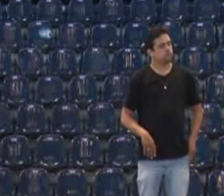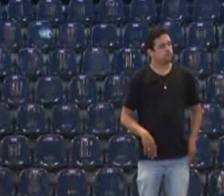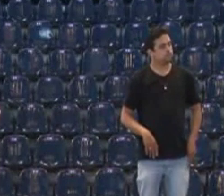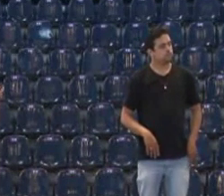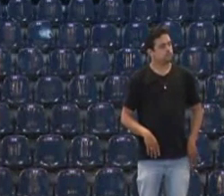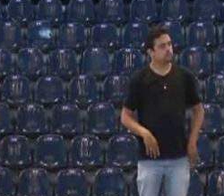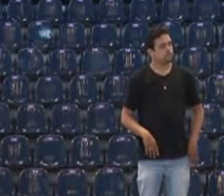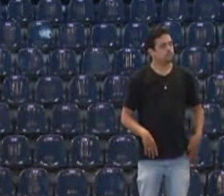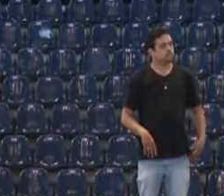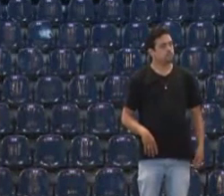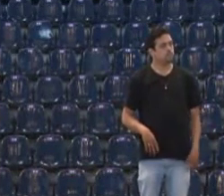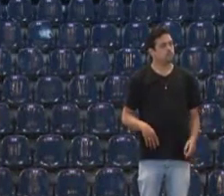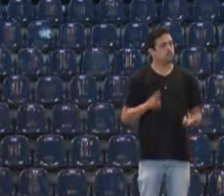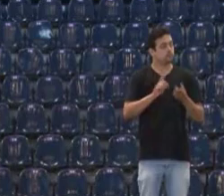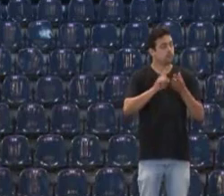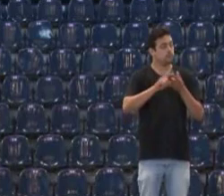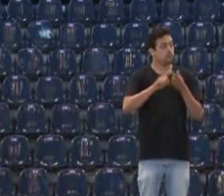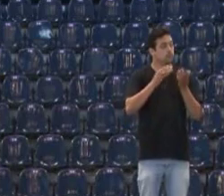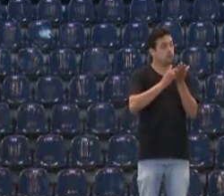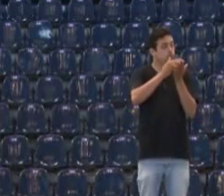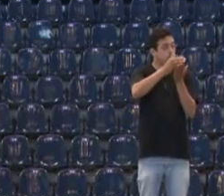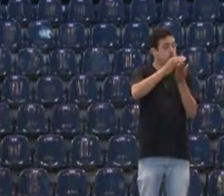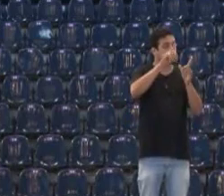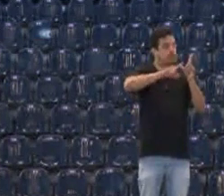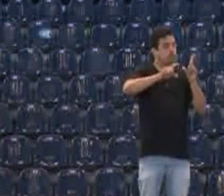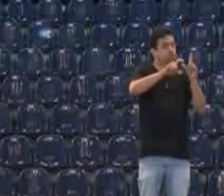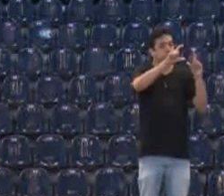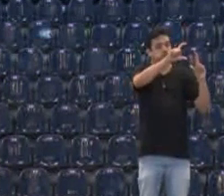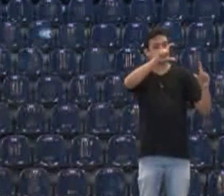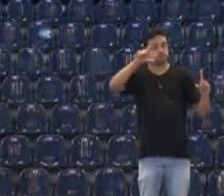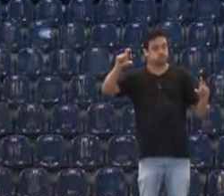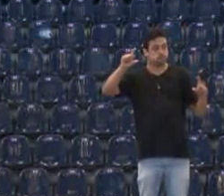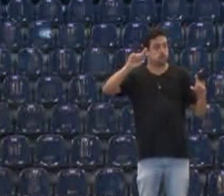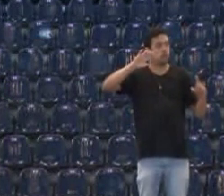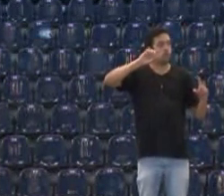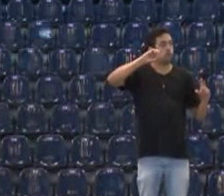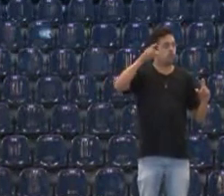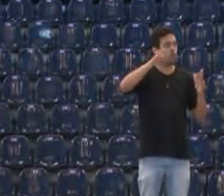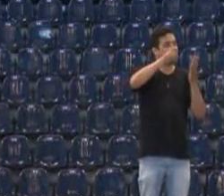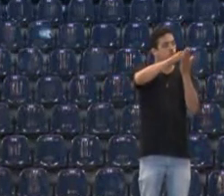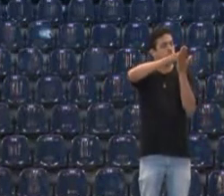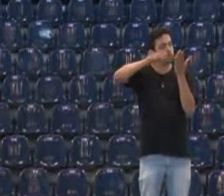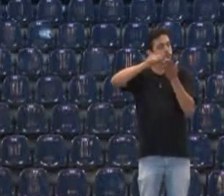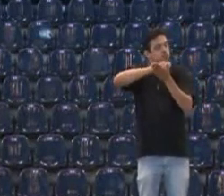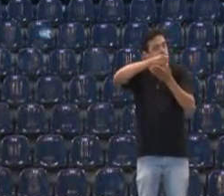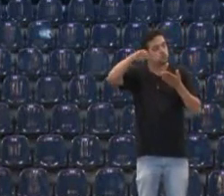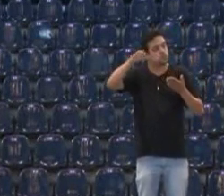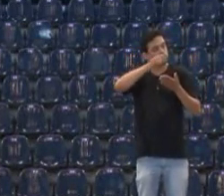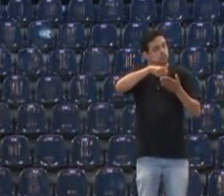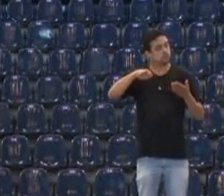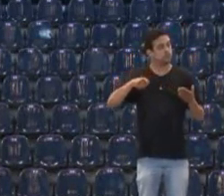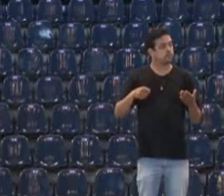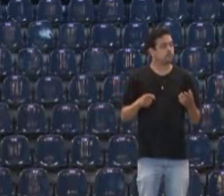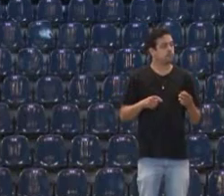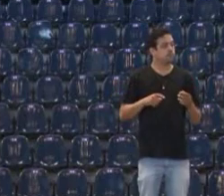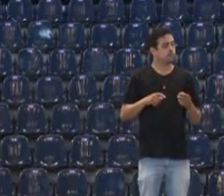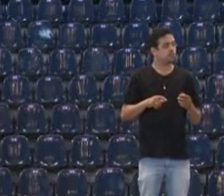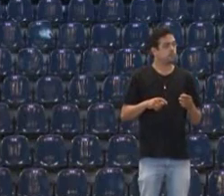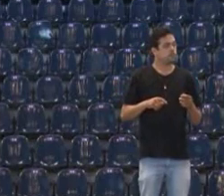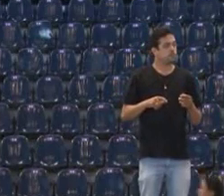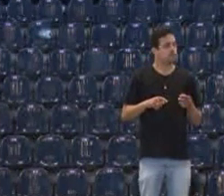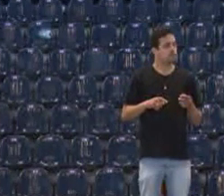Não, você começa com letra de forma ou com letra cursiva. Ou você faz letra de forma do começo ao fim, ou cursiva do começo ao fim.